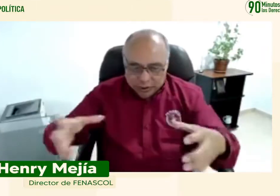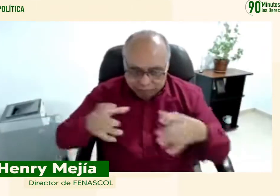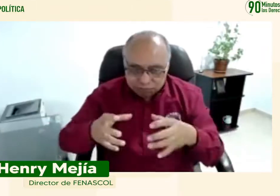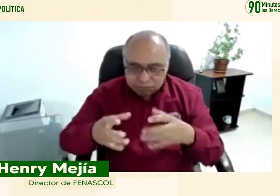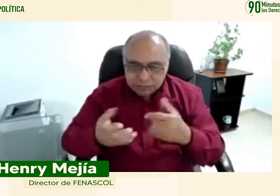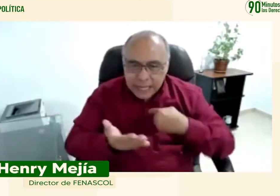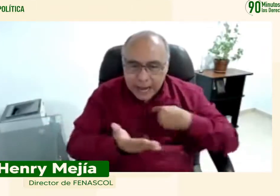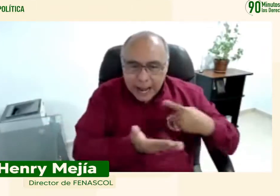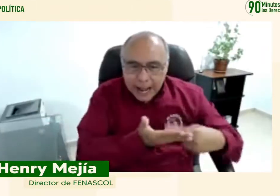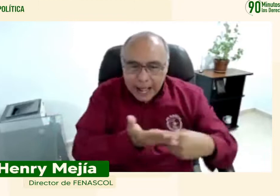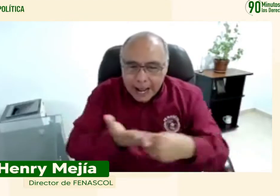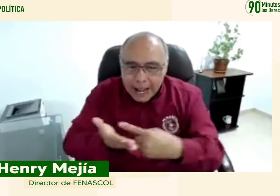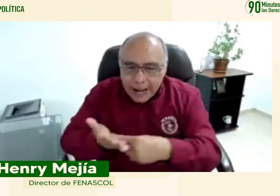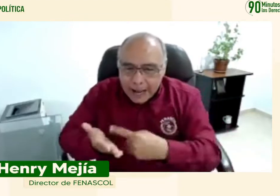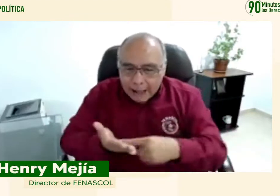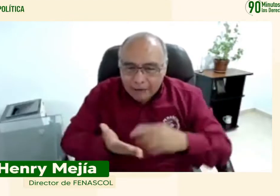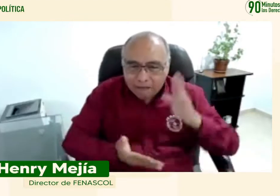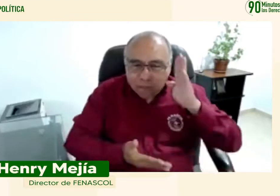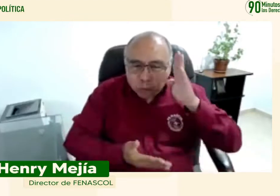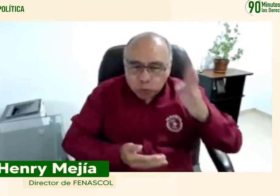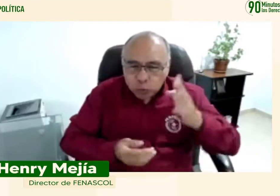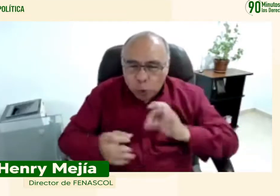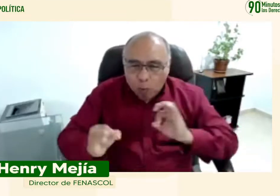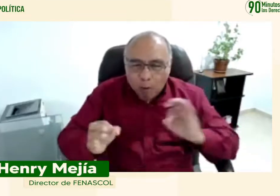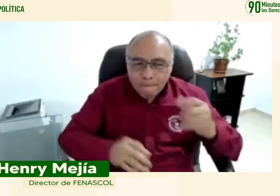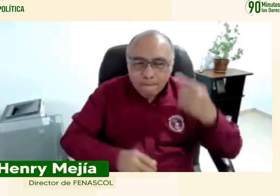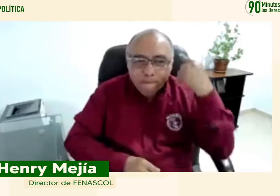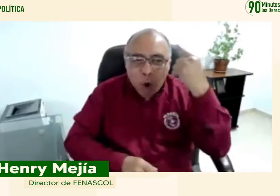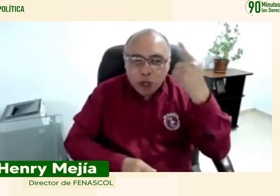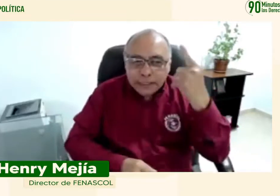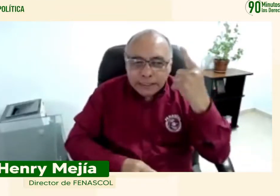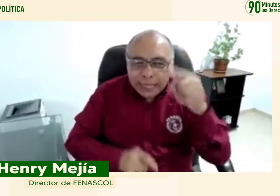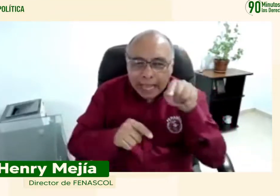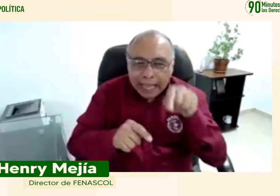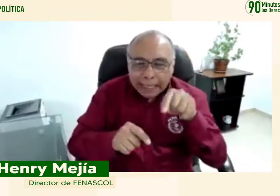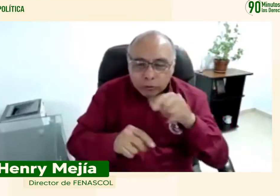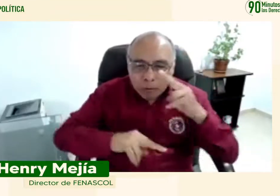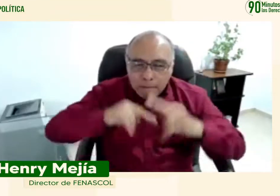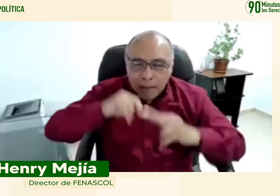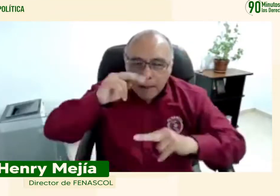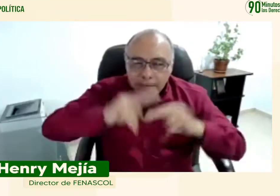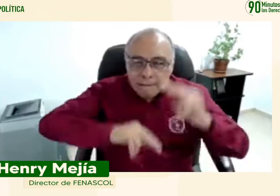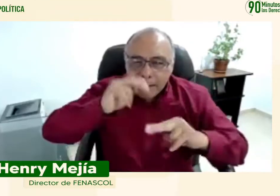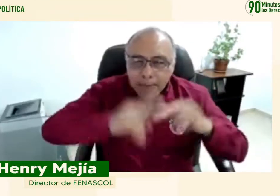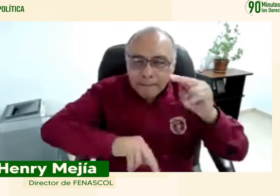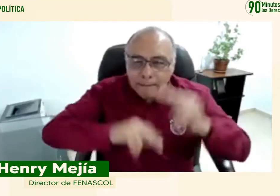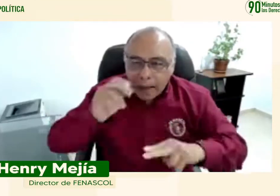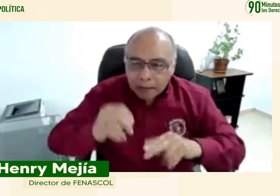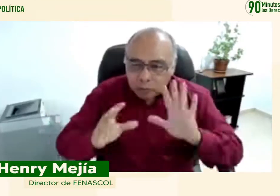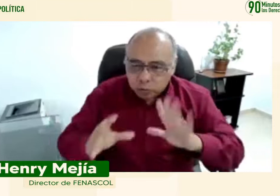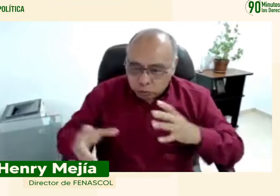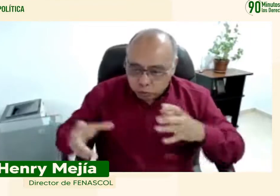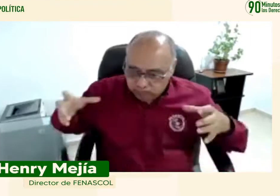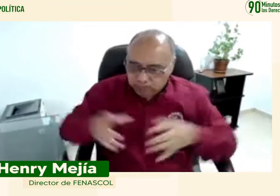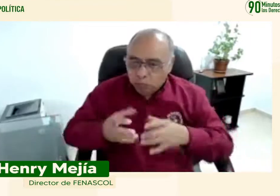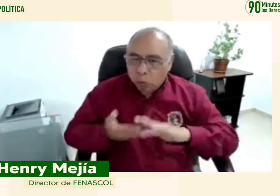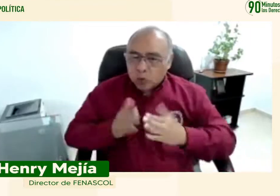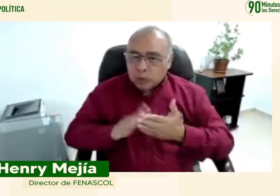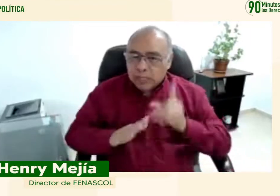comunidad sorda y podemos dialogar también sobre esto y preparamos también y construimos desde una postura política